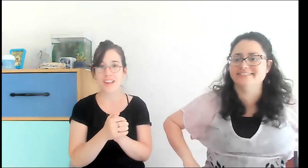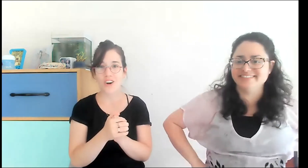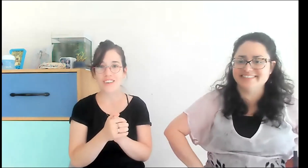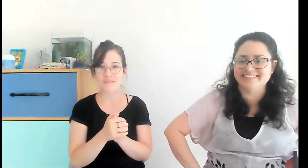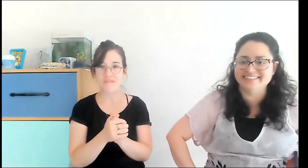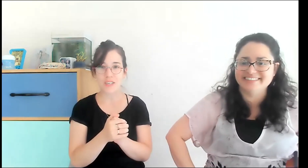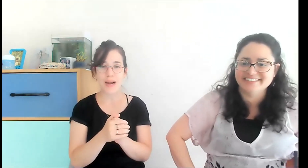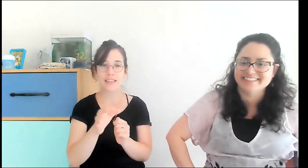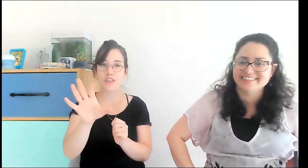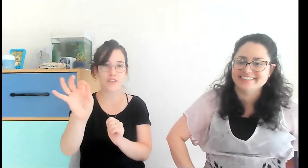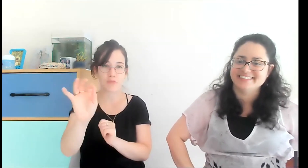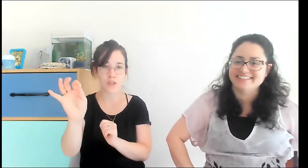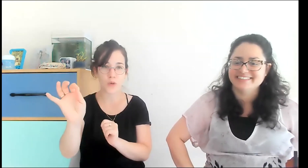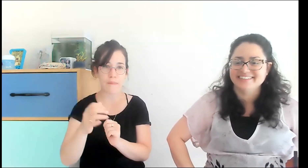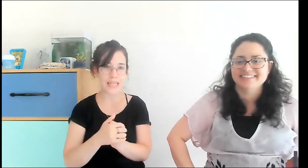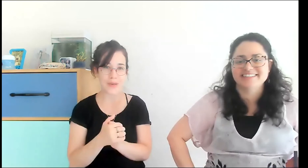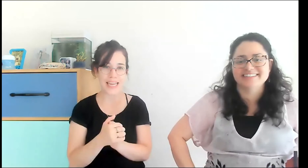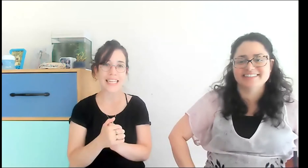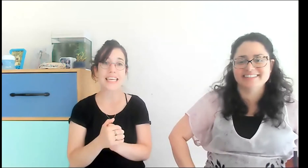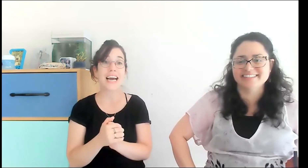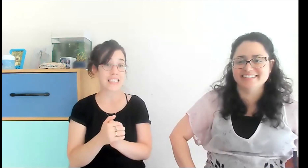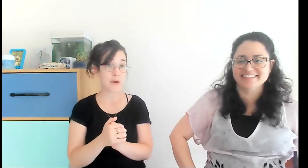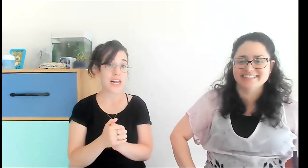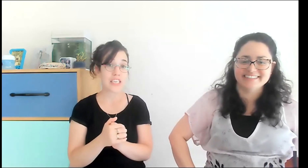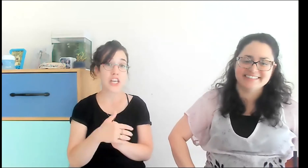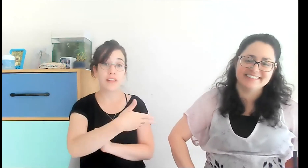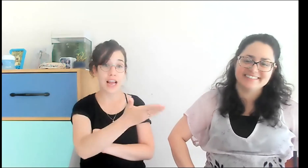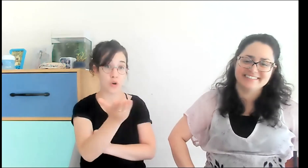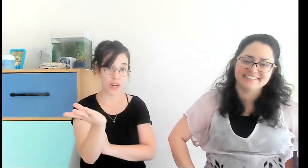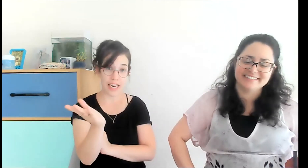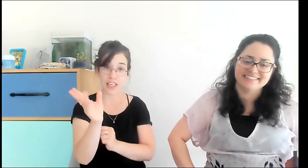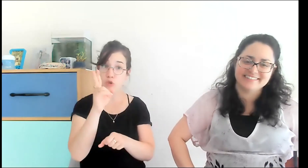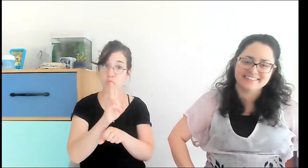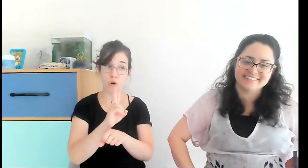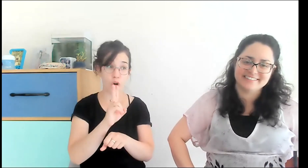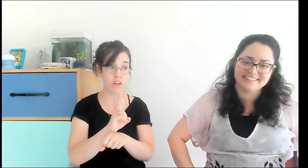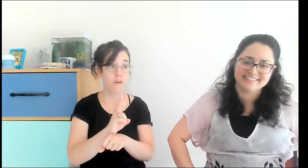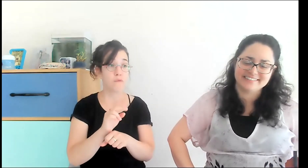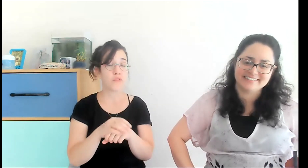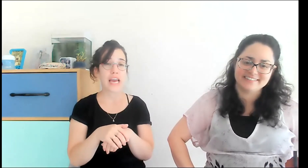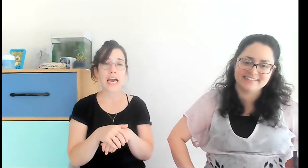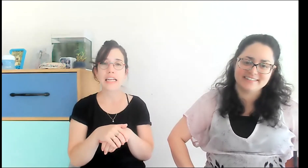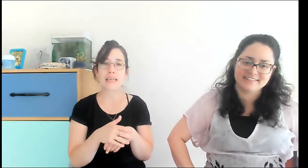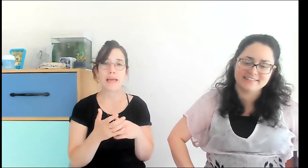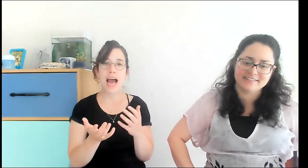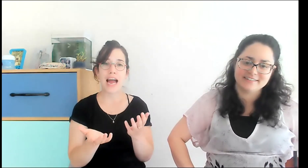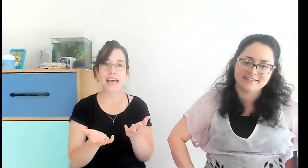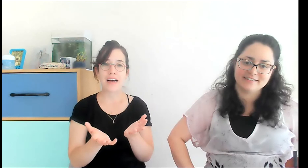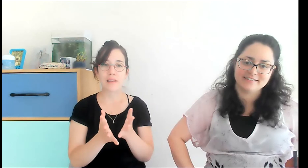נכון. משפחת דיסקוביץ' מצוינת. אז מעולה, אז יש לנו את על כל אלה, יש לנו שמור. ואיך אני אסמן אנה? אתם